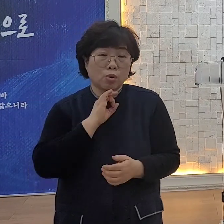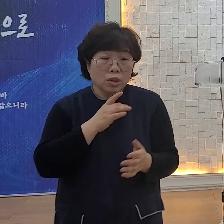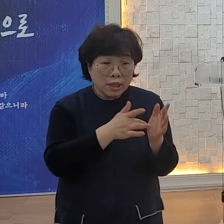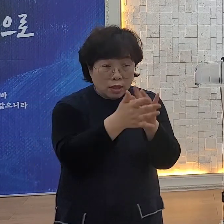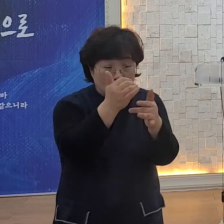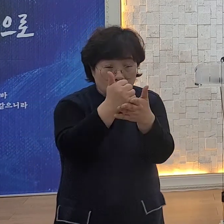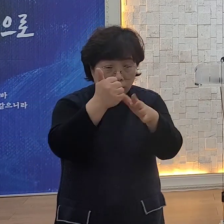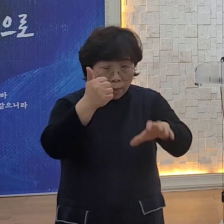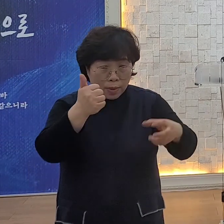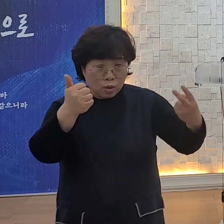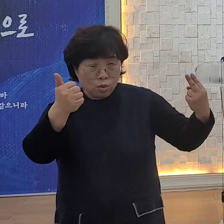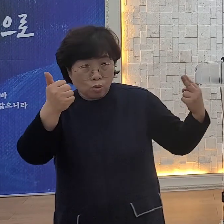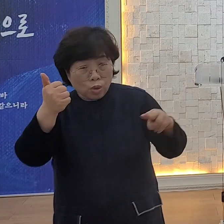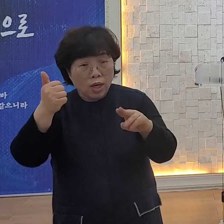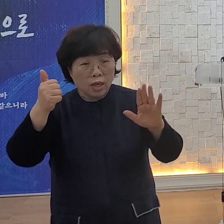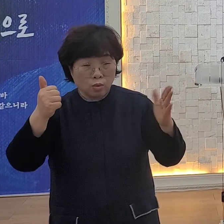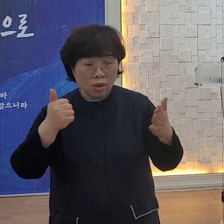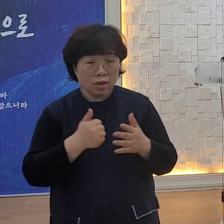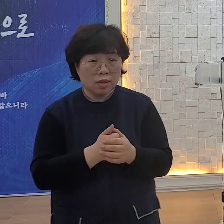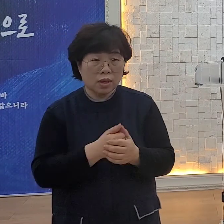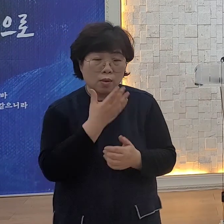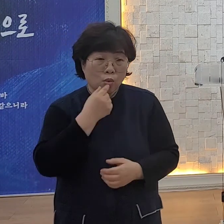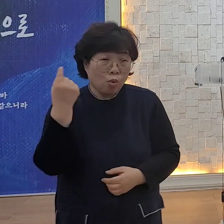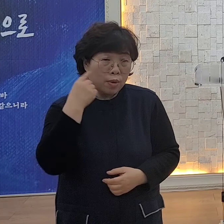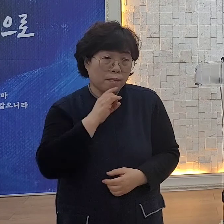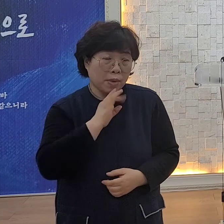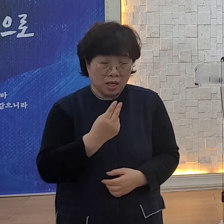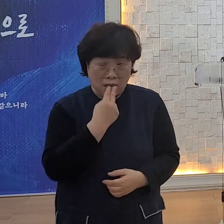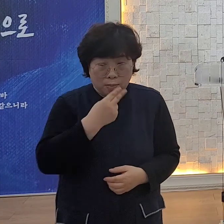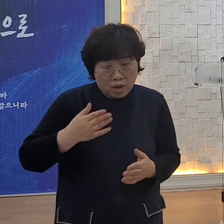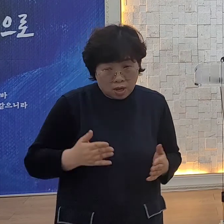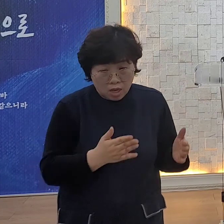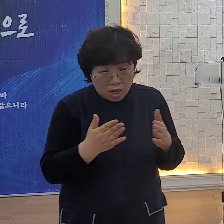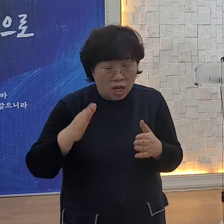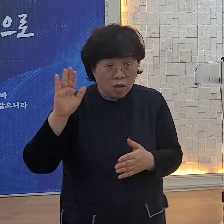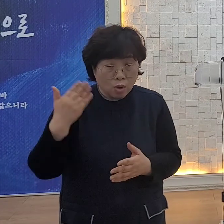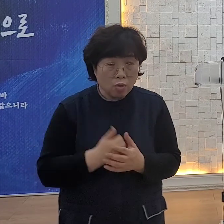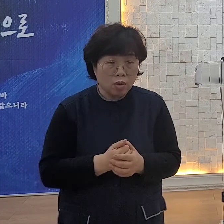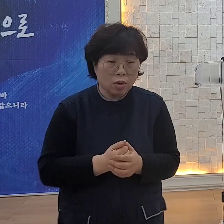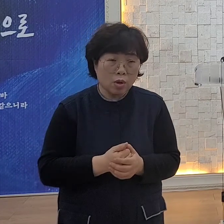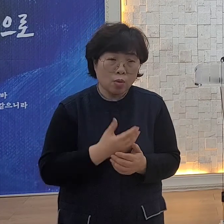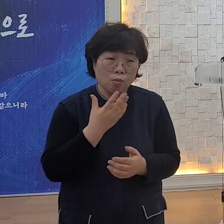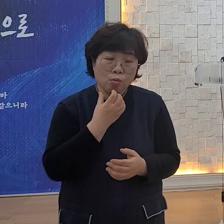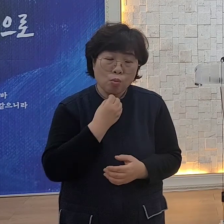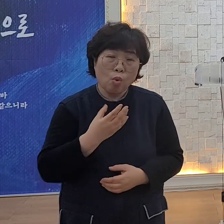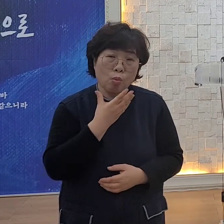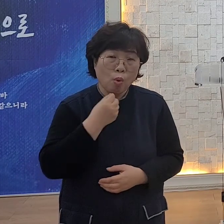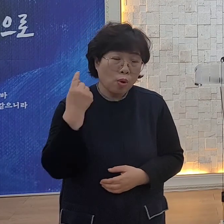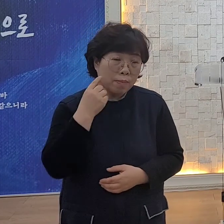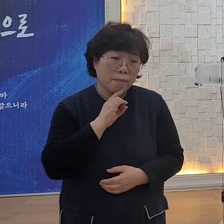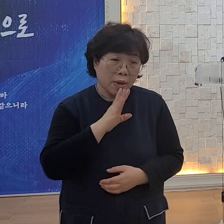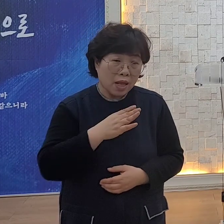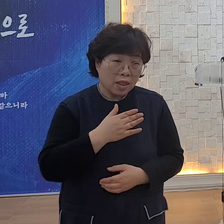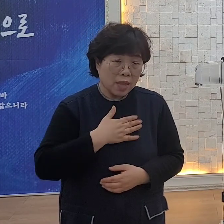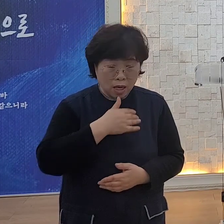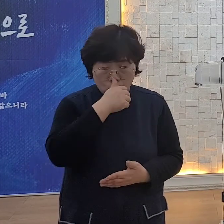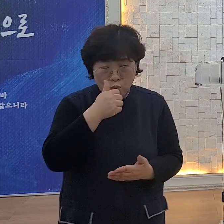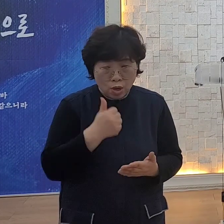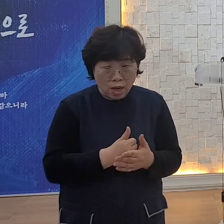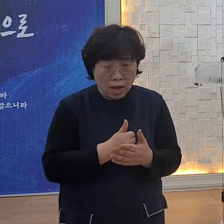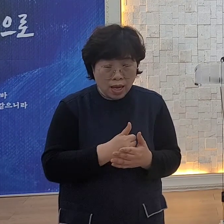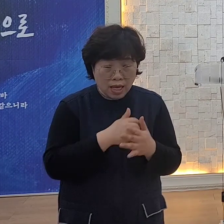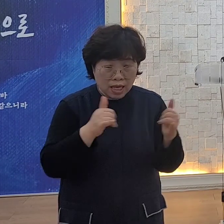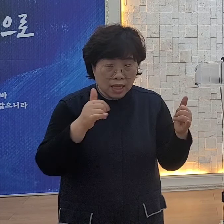오직 예수님 앞으로 우리가 돌아와야 됩니다. 복음만이 생명의 길이고, 복음만이 능력이고, 복음만이 나를 이 죄의 길에서 바꿀 수